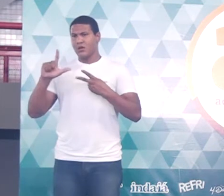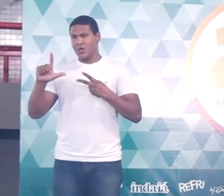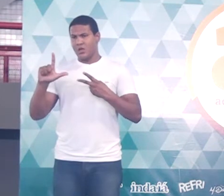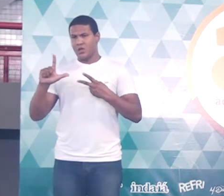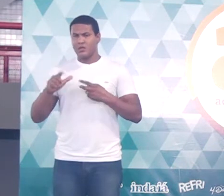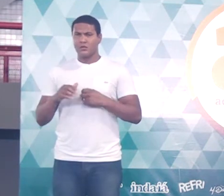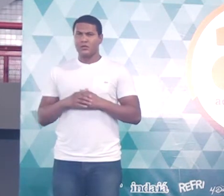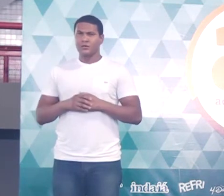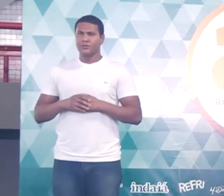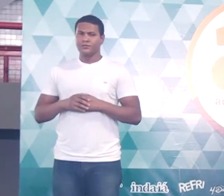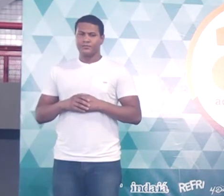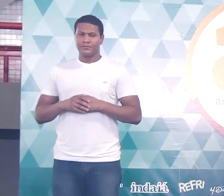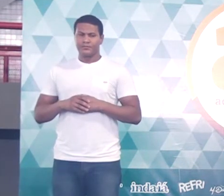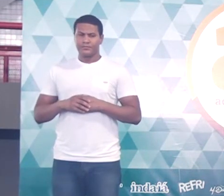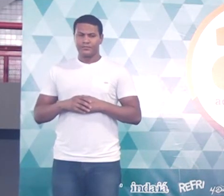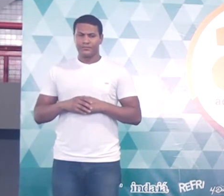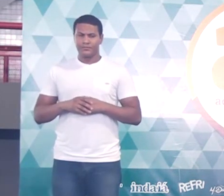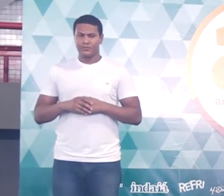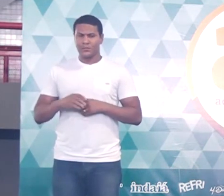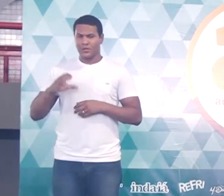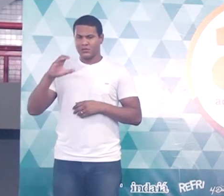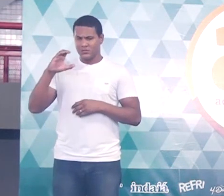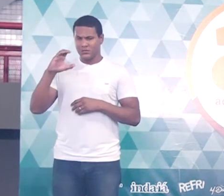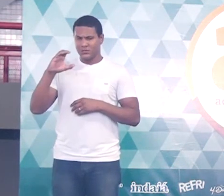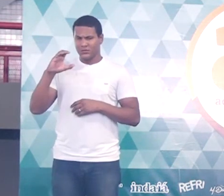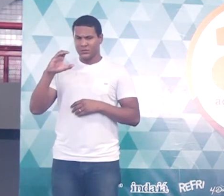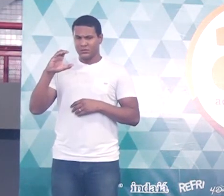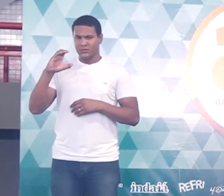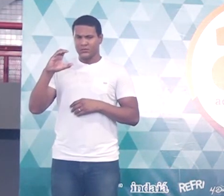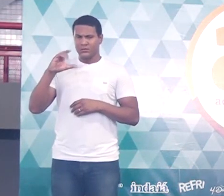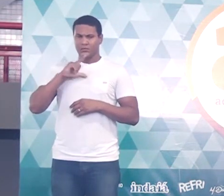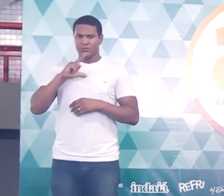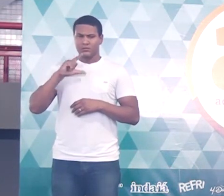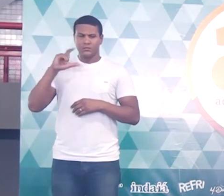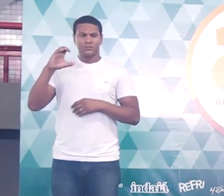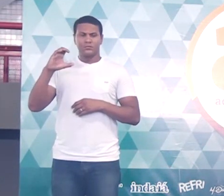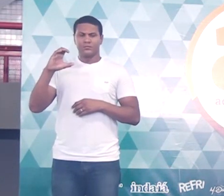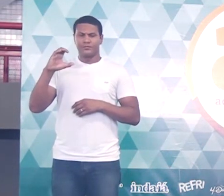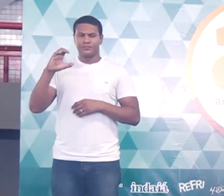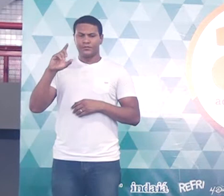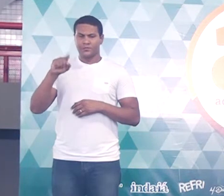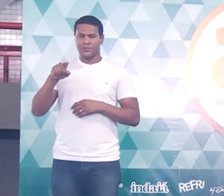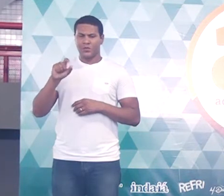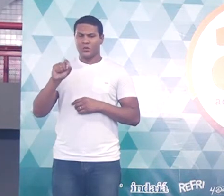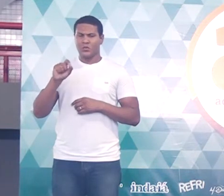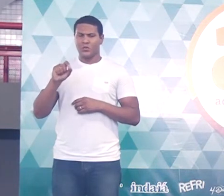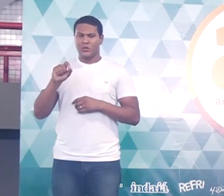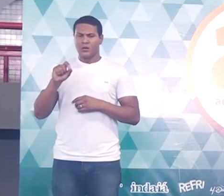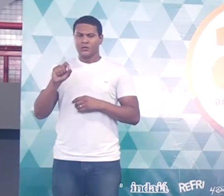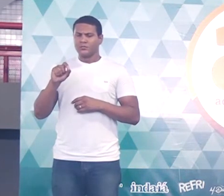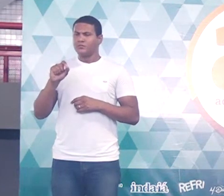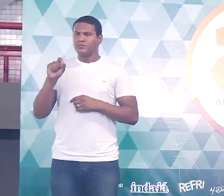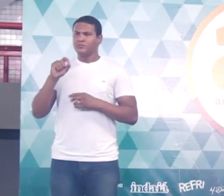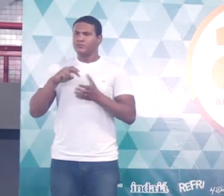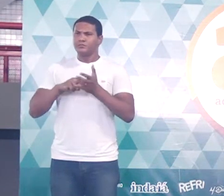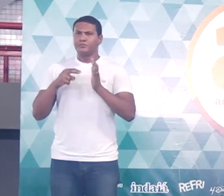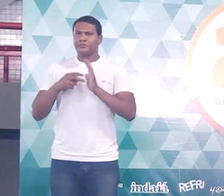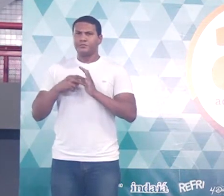sensível, galera, ele da água, observe, 1 caloria por grama grau Celsius. O que isso significa na